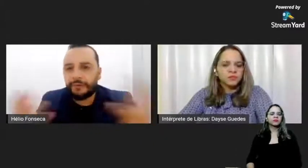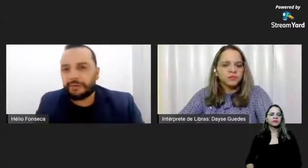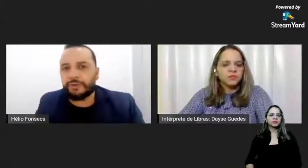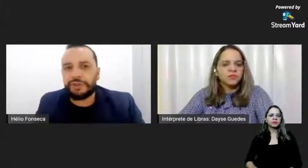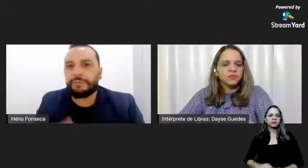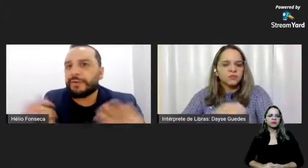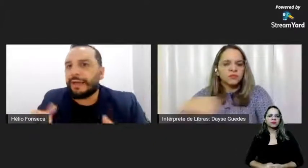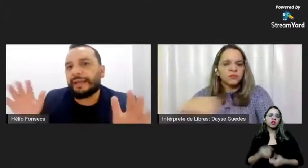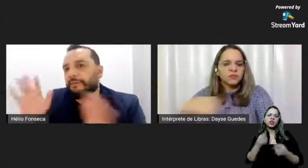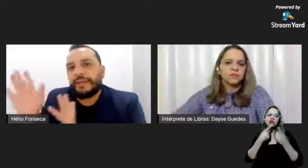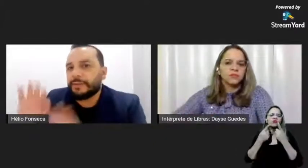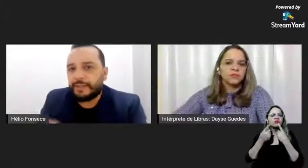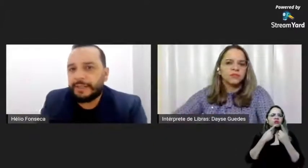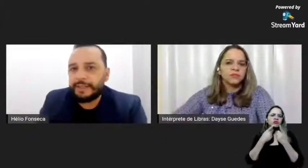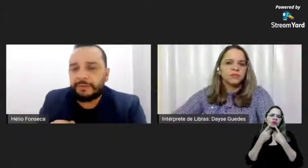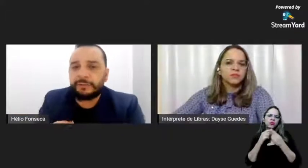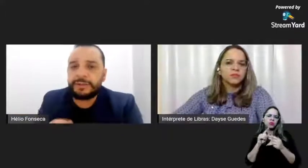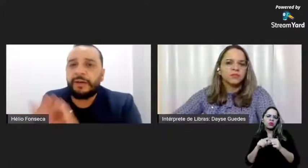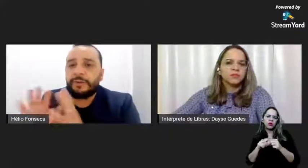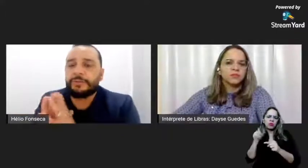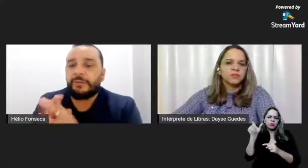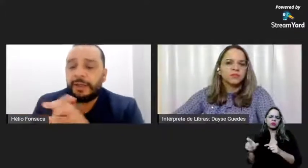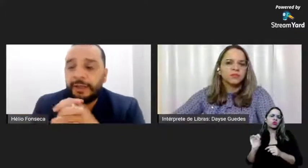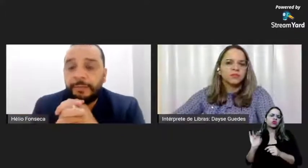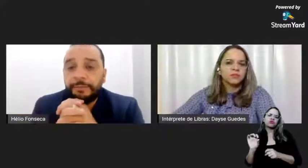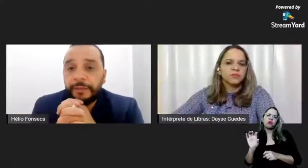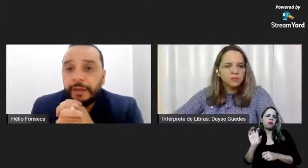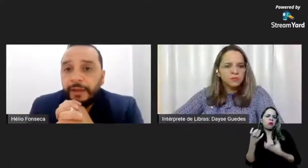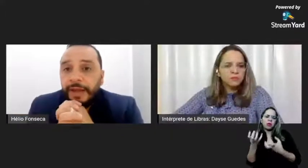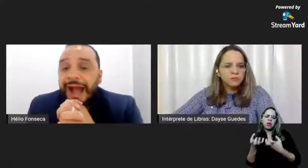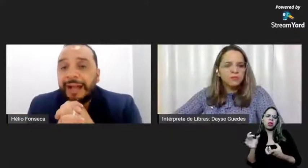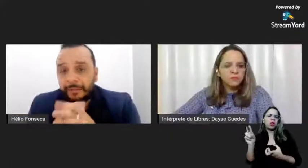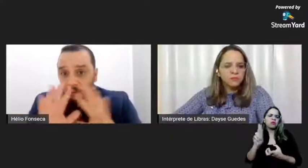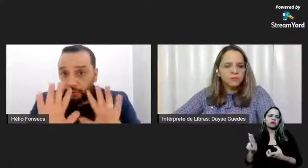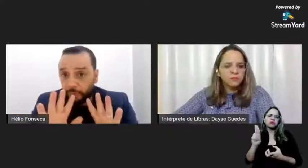e aí eu não vou discutir porque ele quer ficar só nessa questão da audição. É uma escolha dele.